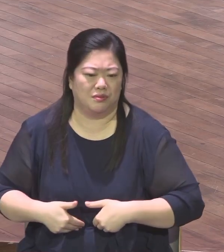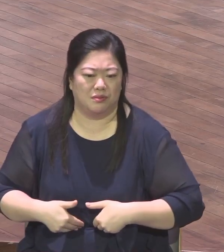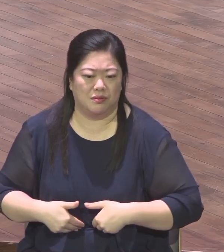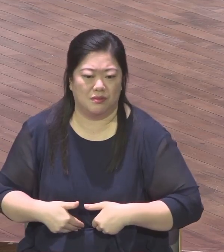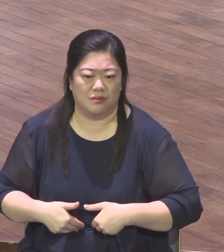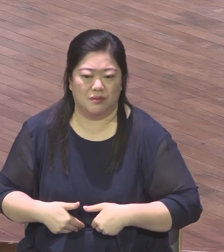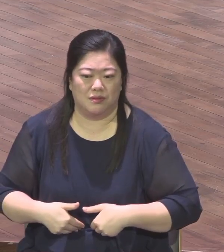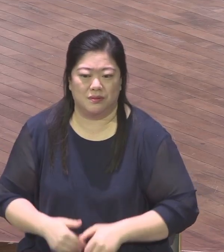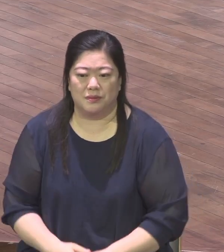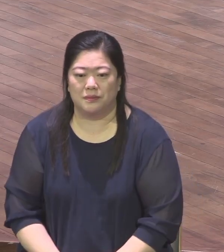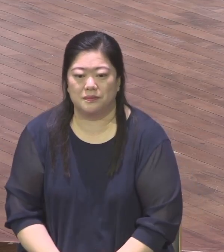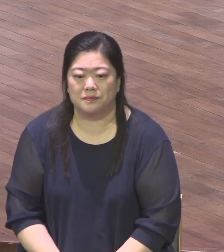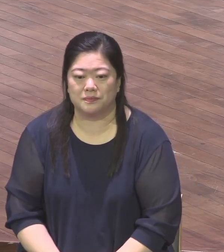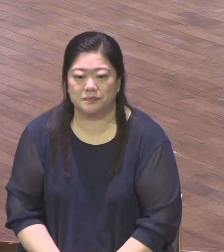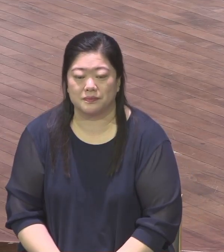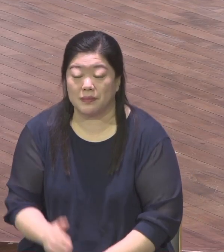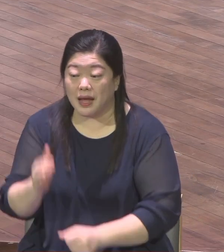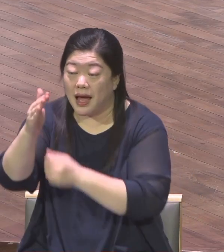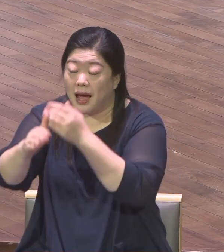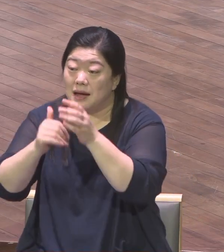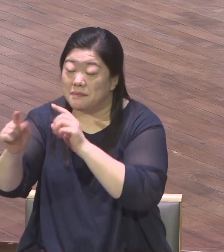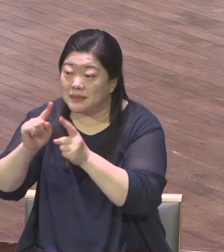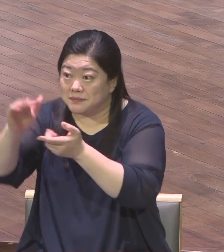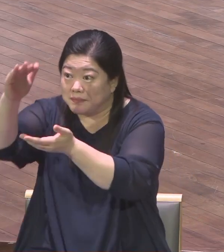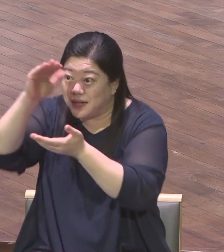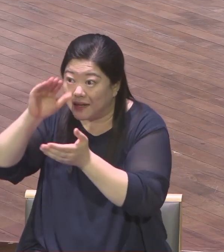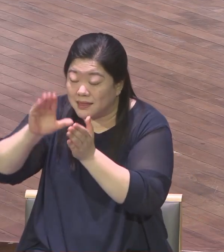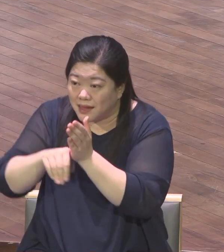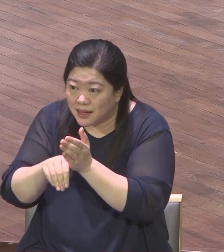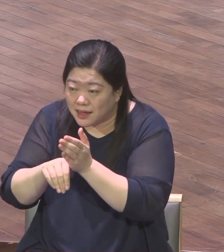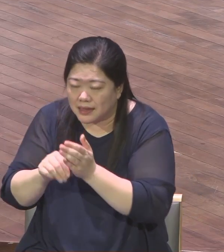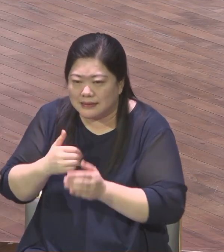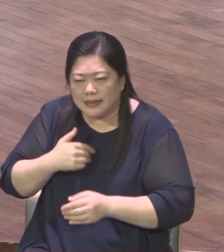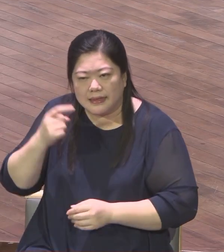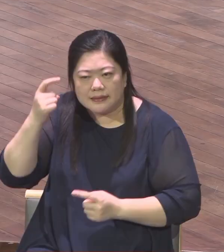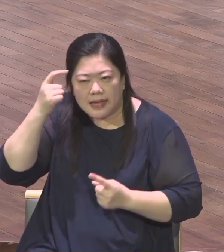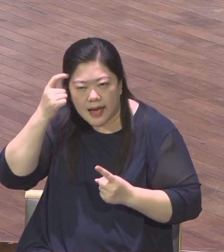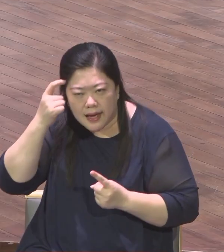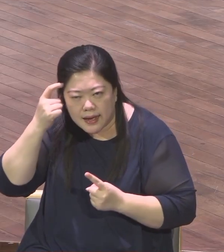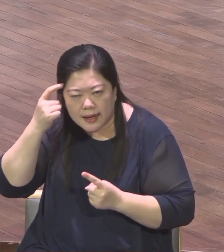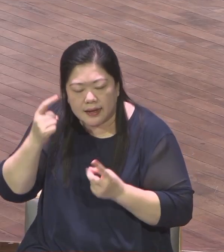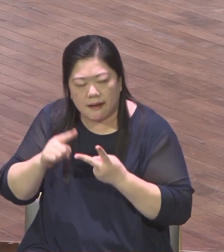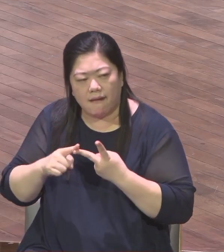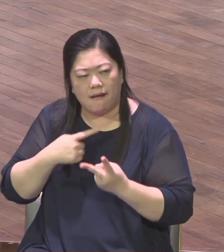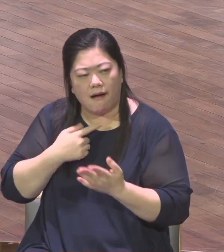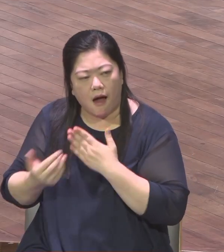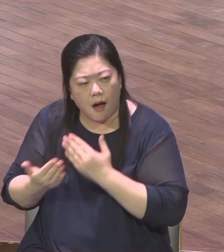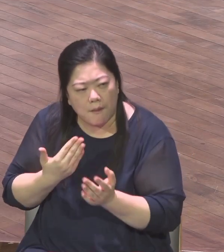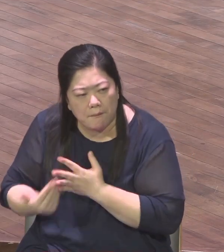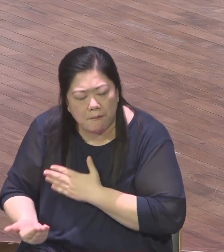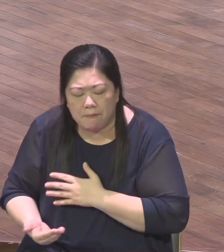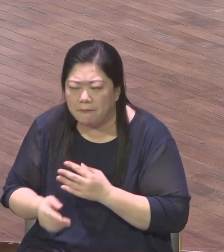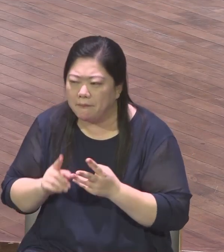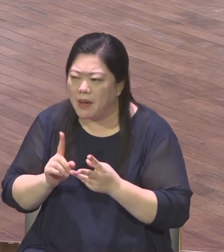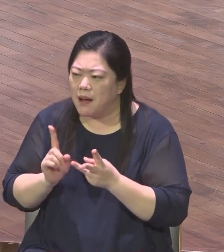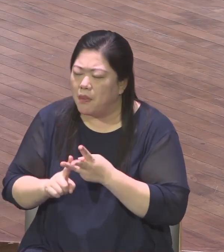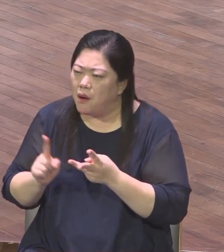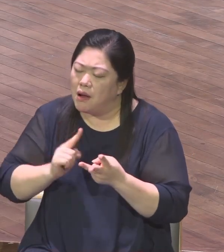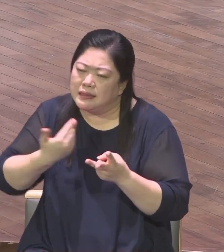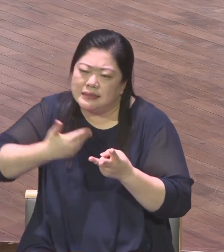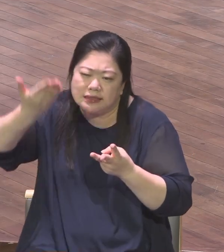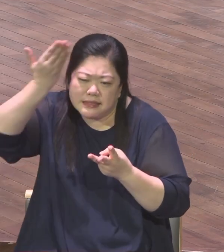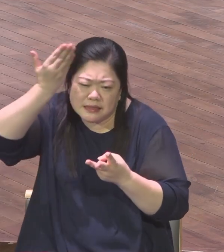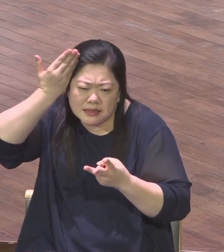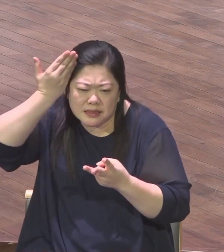말씀 앞에서는요, 나의 고정관념, 나의 선입견, 나의 편견, 내 경험, 내